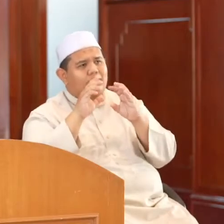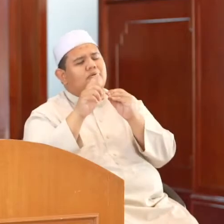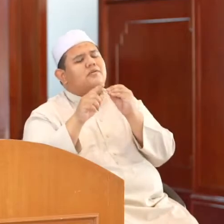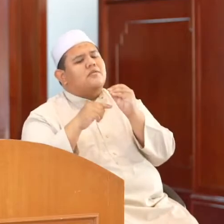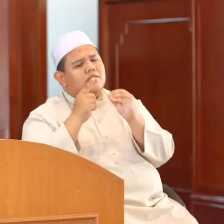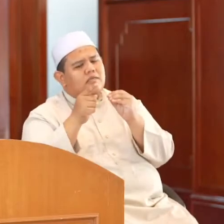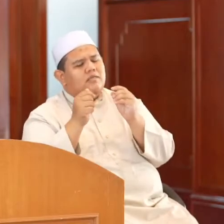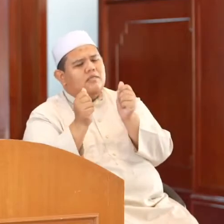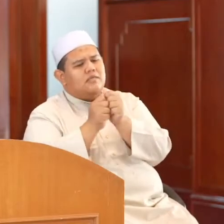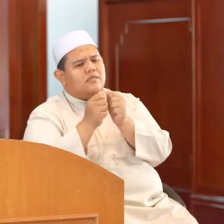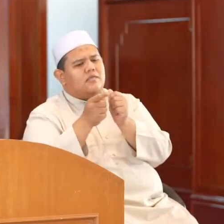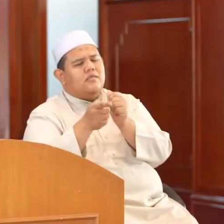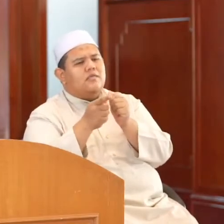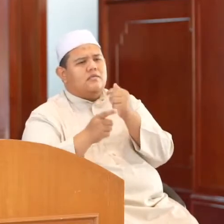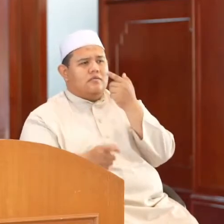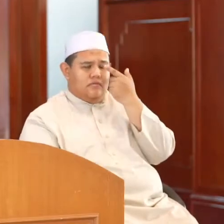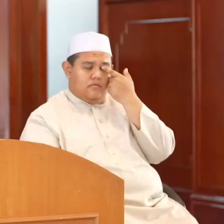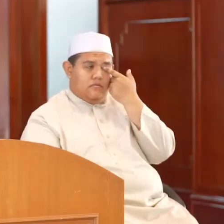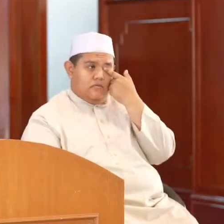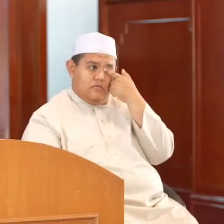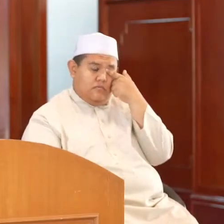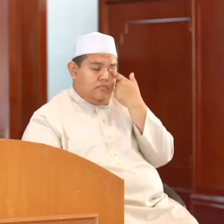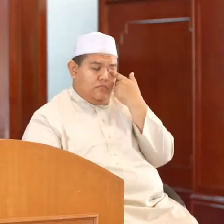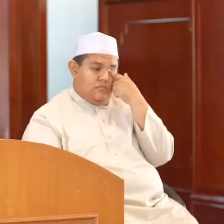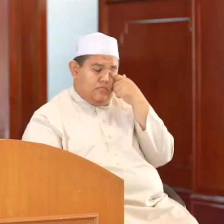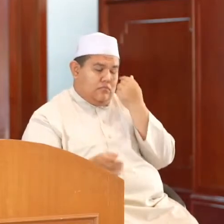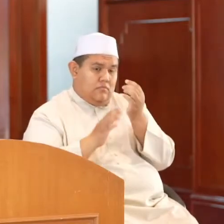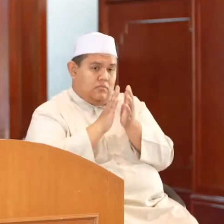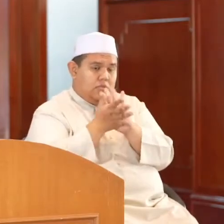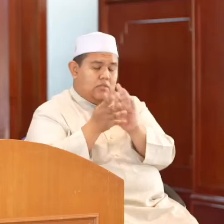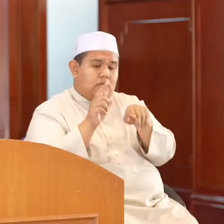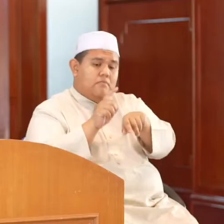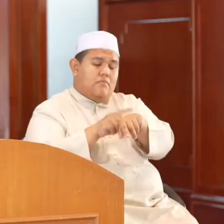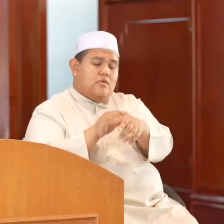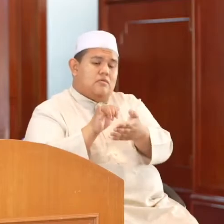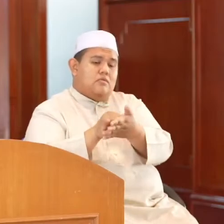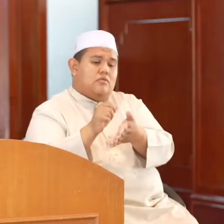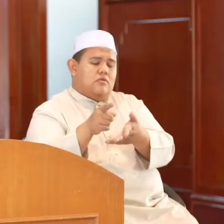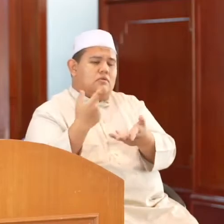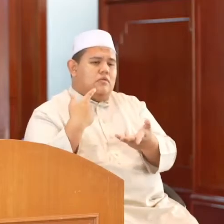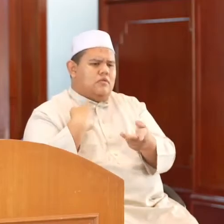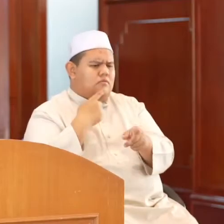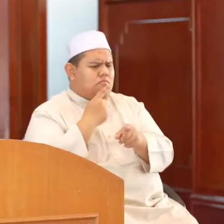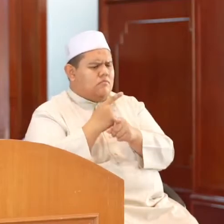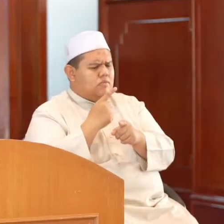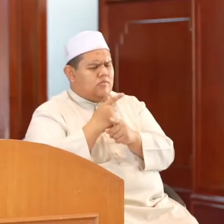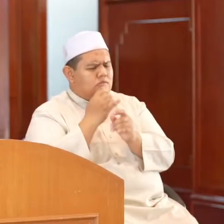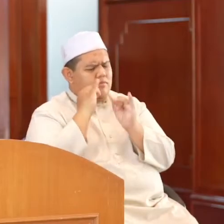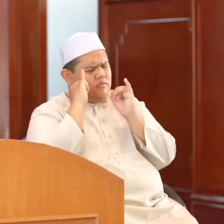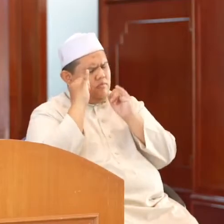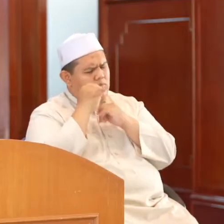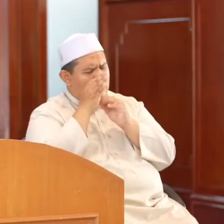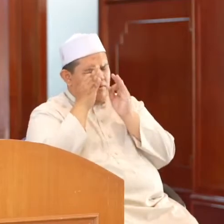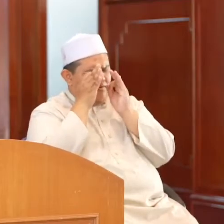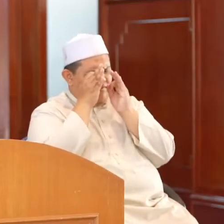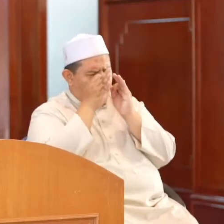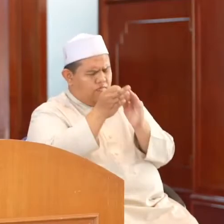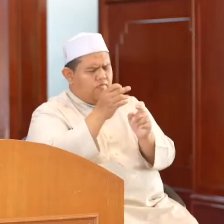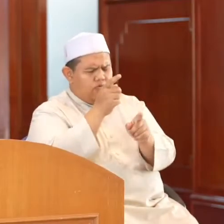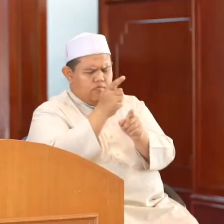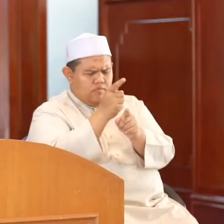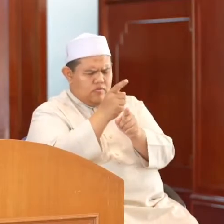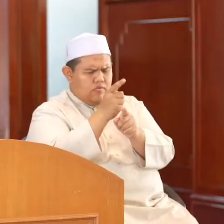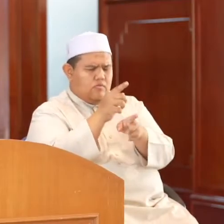tidak bersama dengannya, maka ketika itulah dia asyik beribadat tanpa